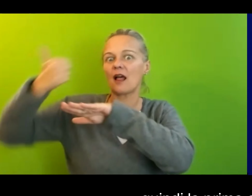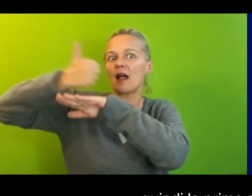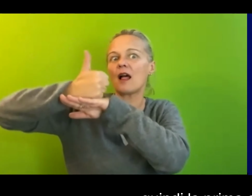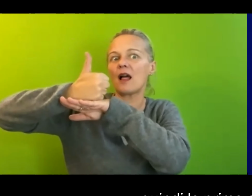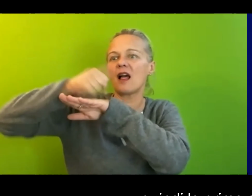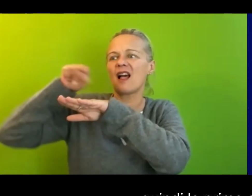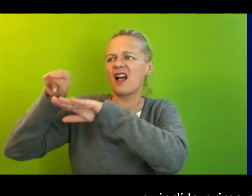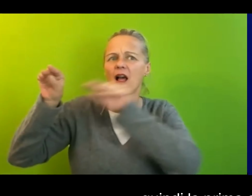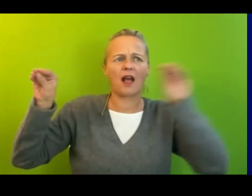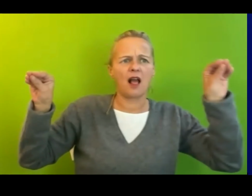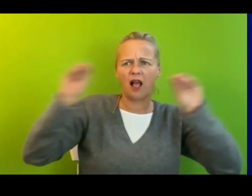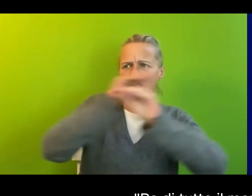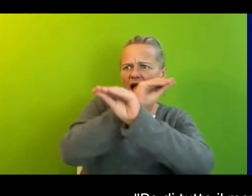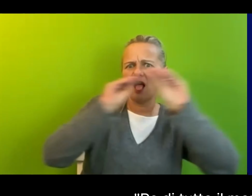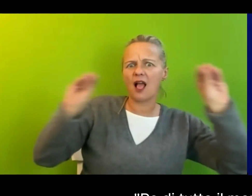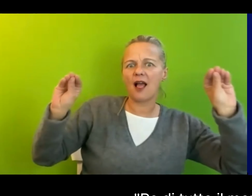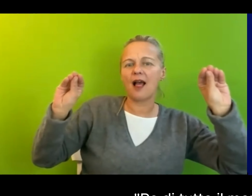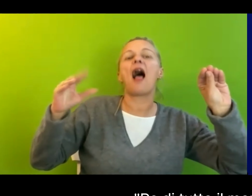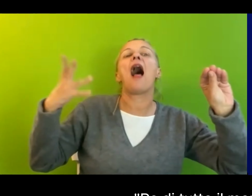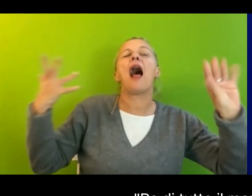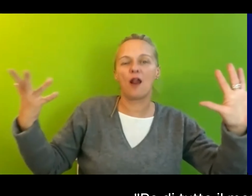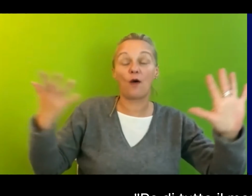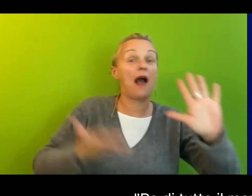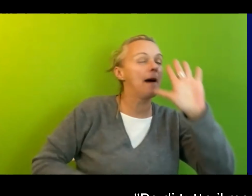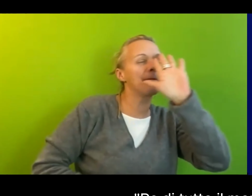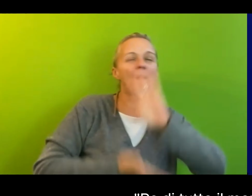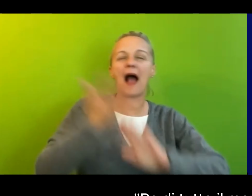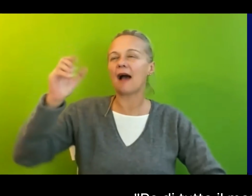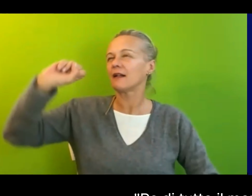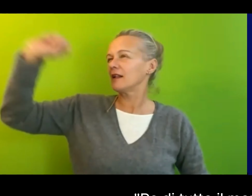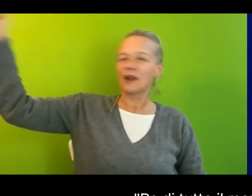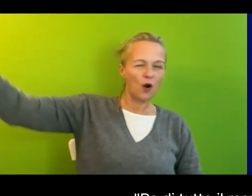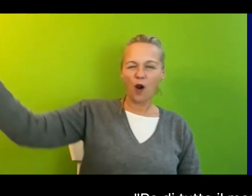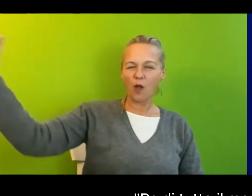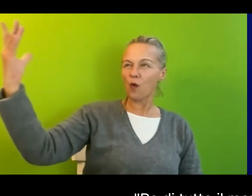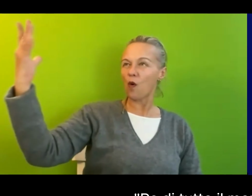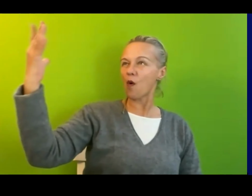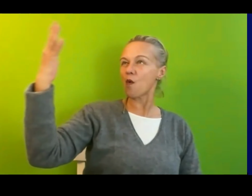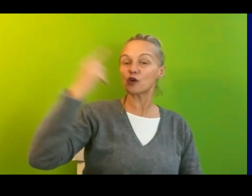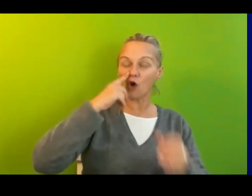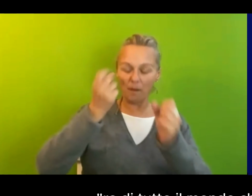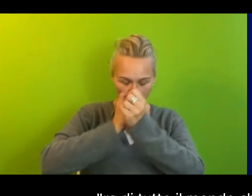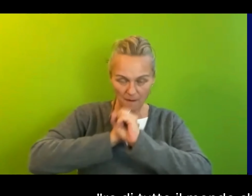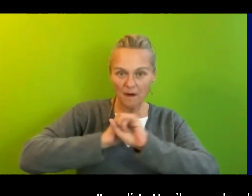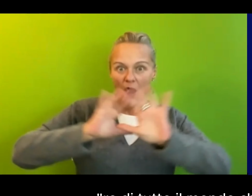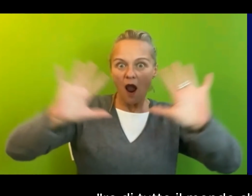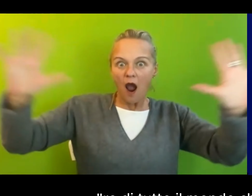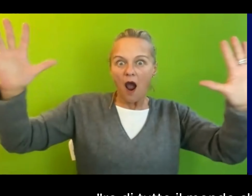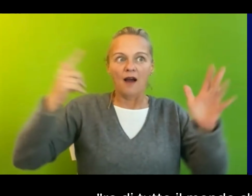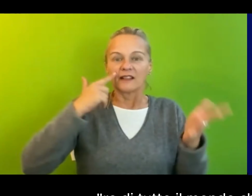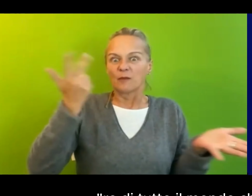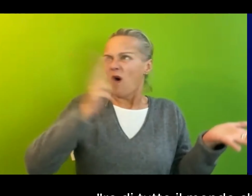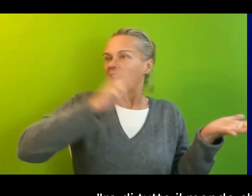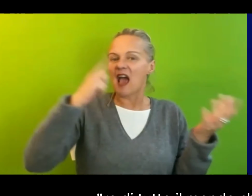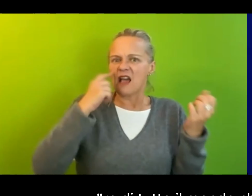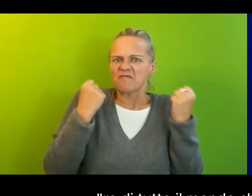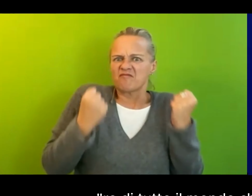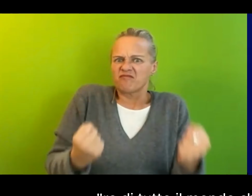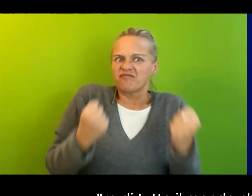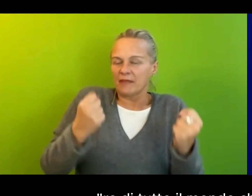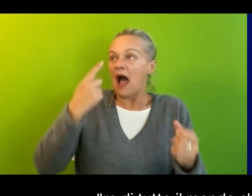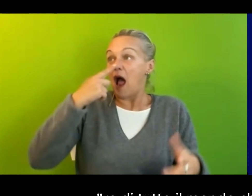cosa era di dire: re di tutto il mondo, tu sei luce, re di tutto il